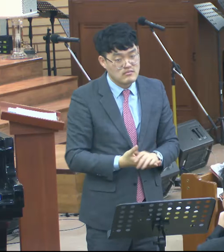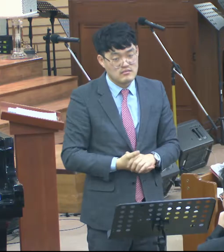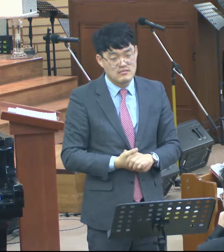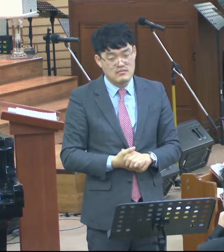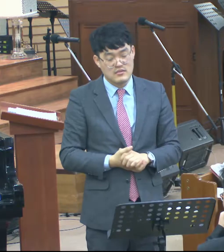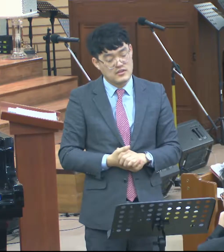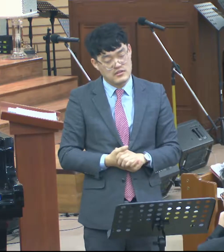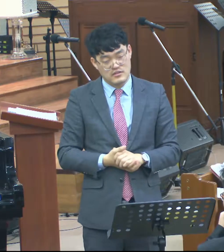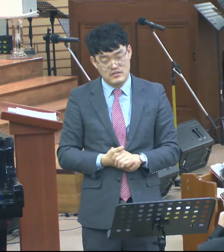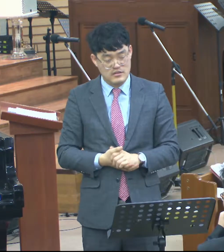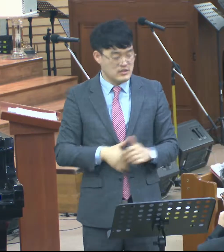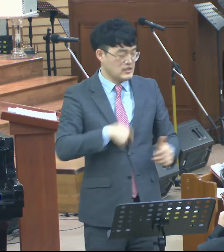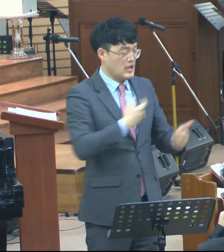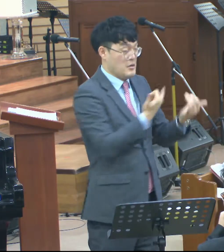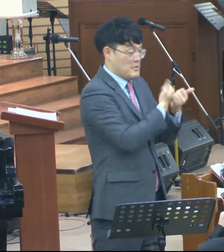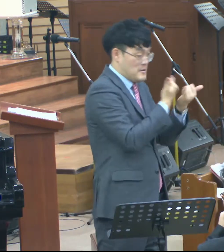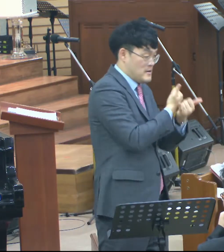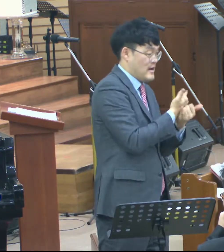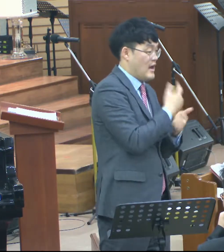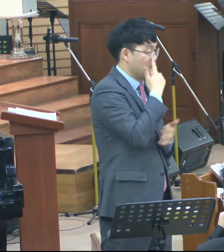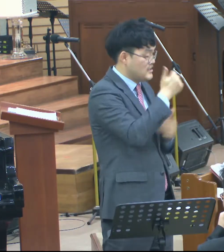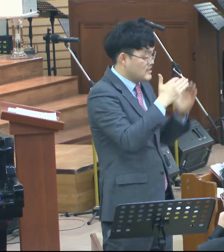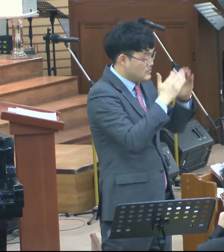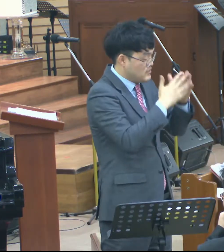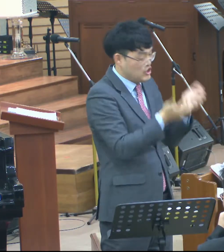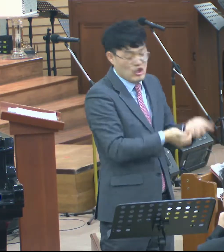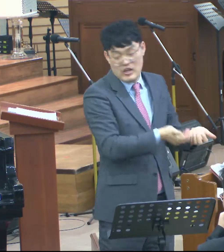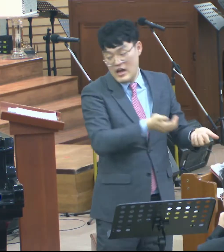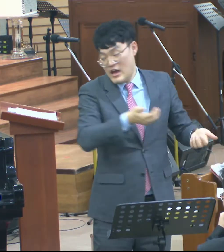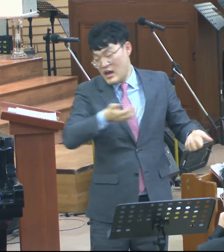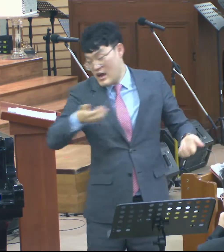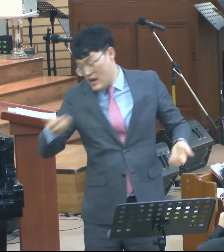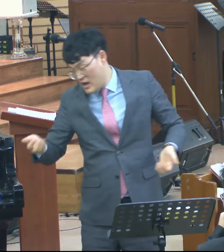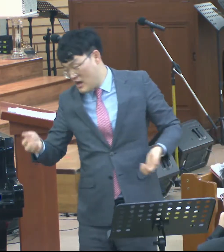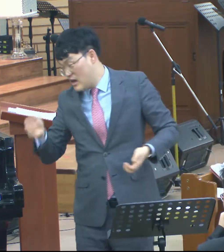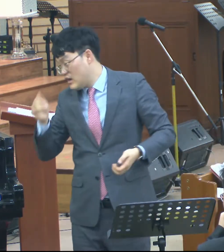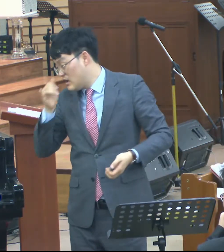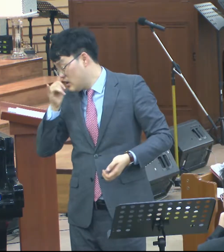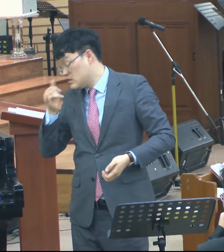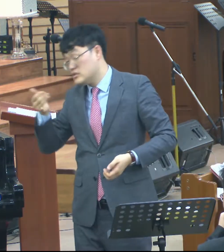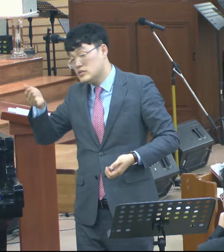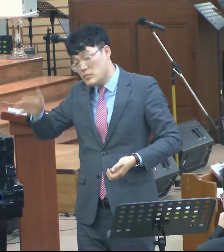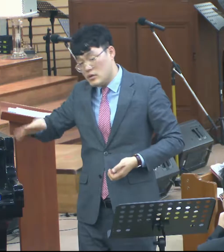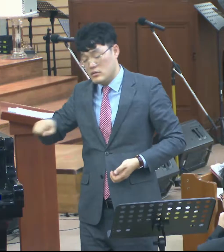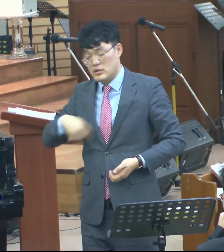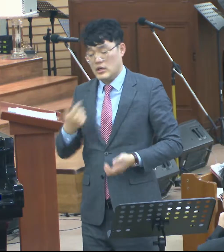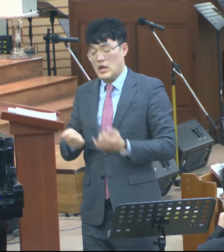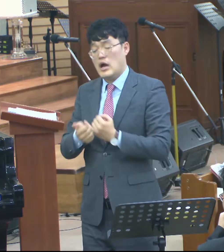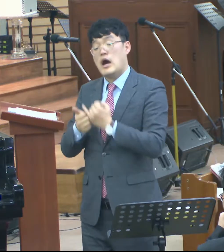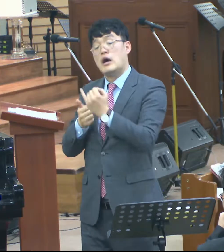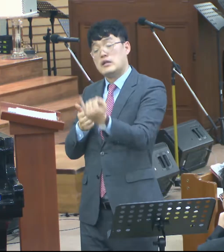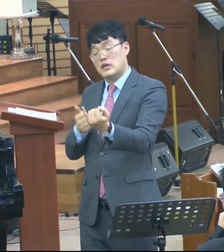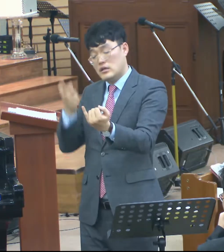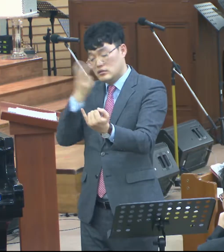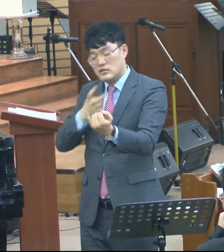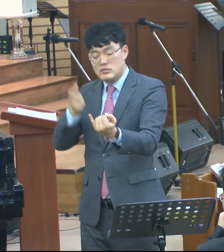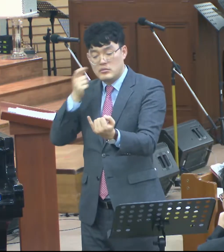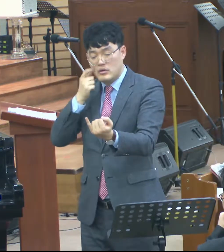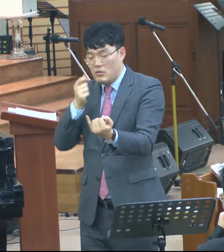본토 친척 아비집만 떠나는 것 갖고 얘기합니까? 아직 신앙이 제대로 성숙하지 못했다. 그것을